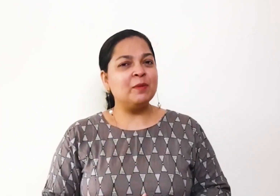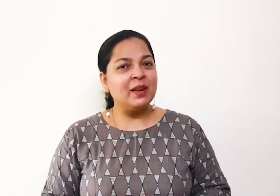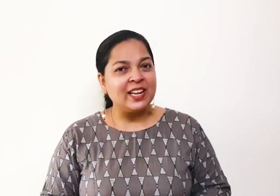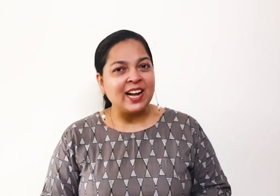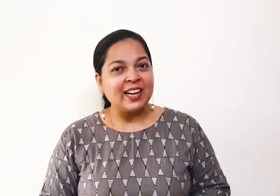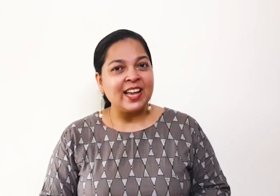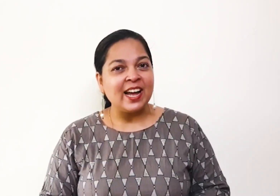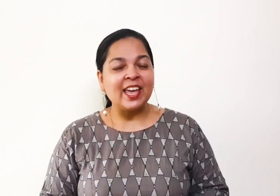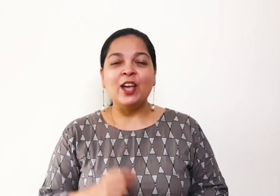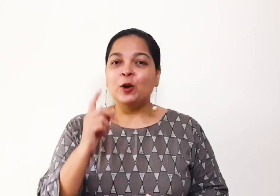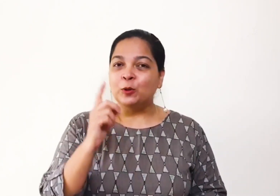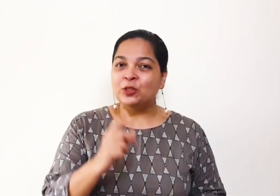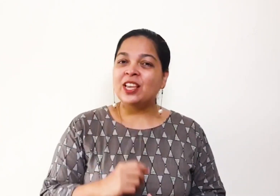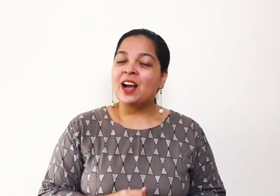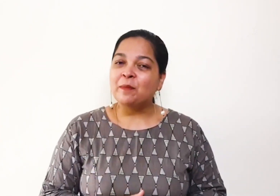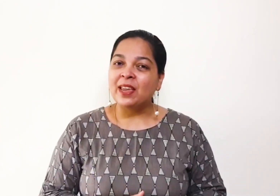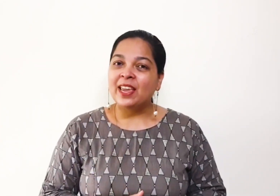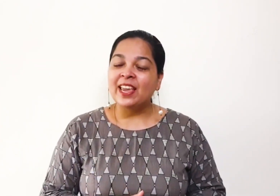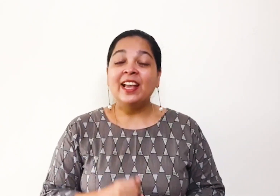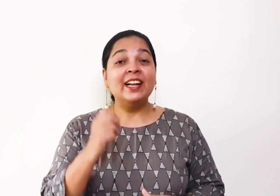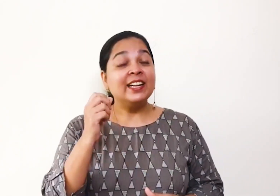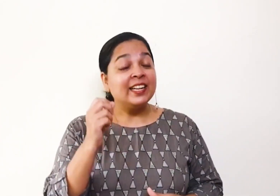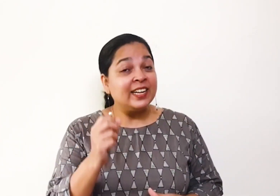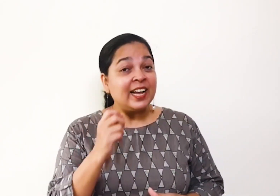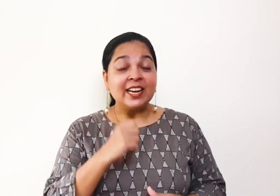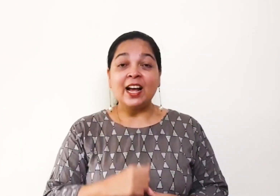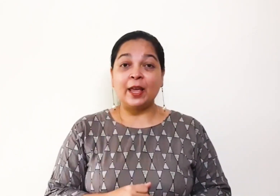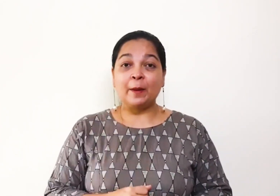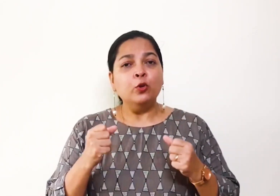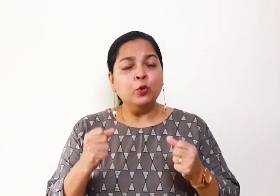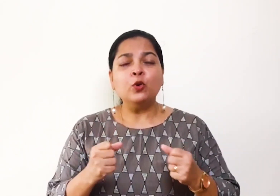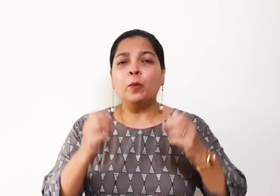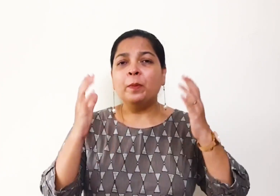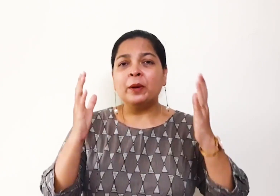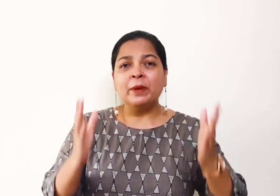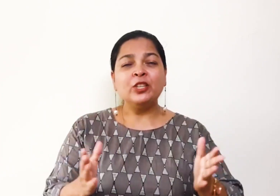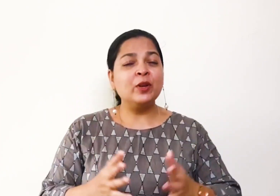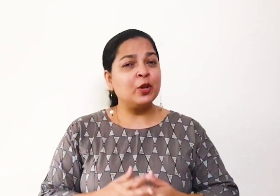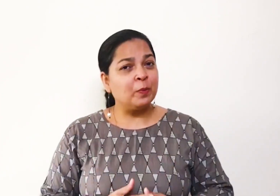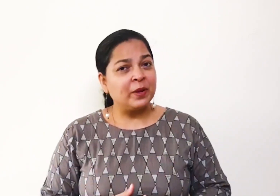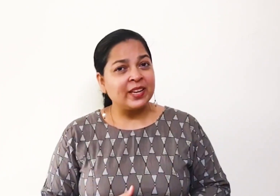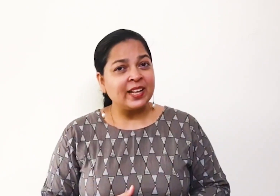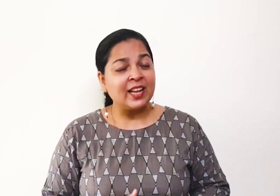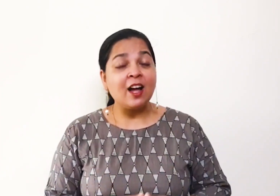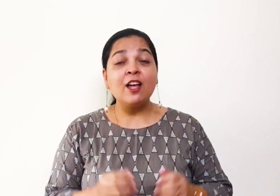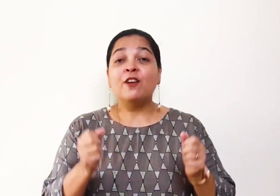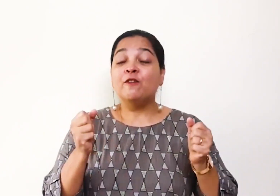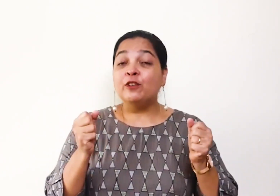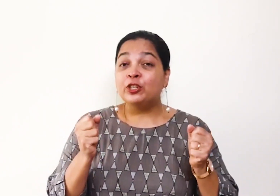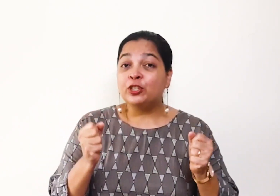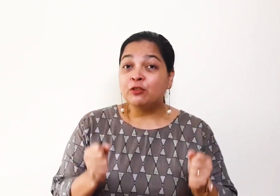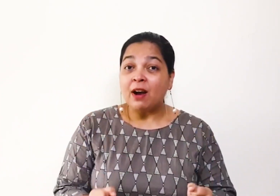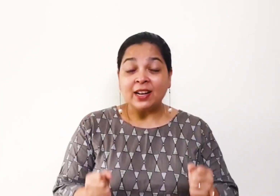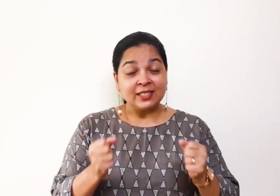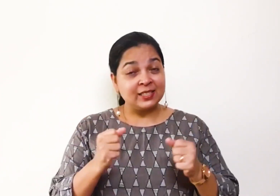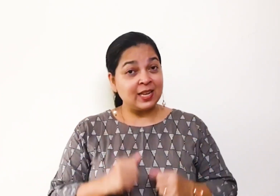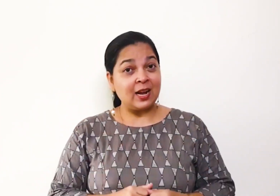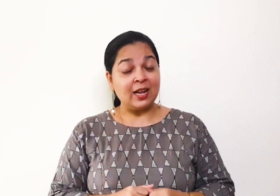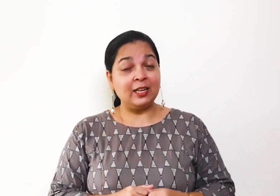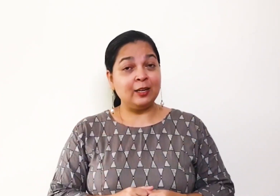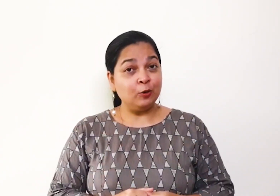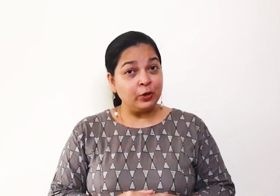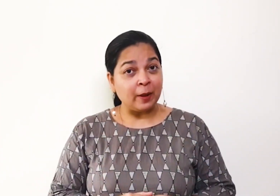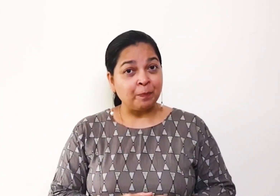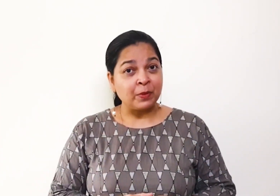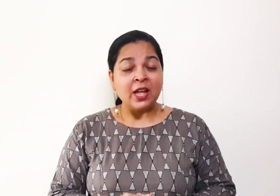सबु बाइबल रे लेखा जाइछि सेही सबु वाक्य आमको पालन करिवार अछि। नोहंक मनरे परमेश्वरंक